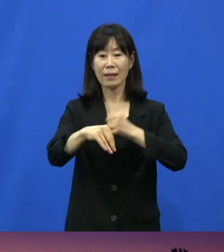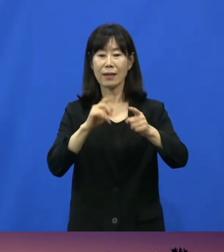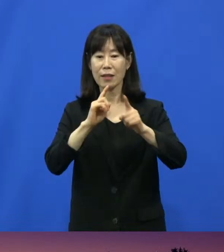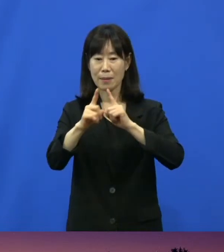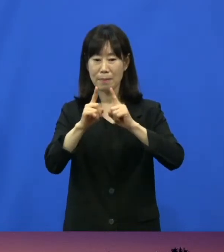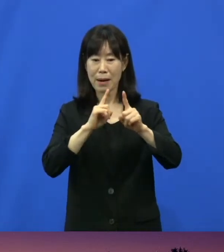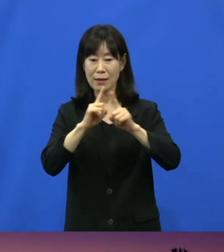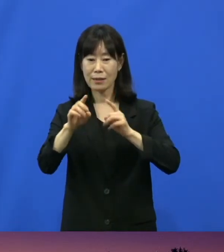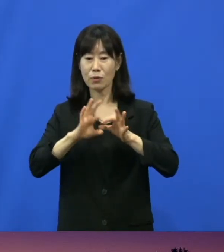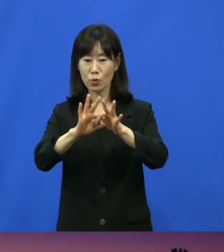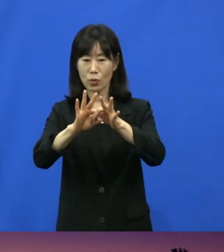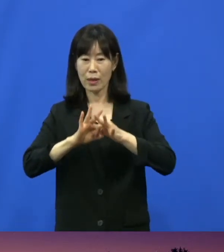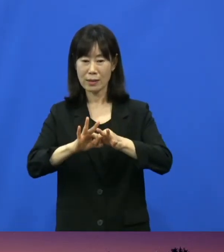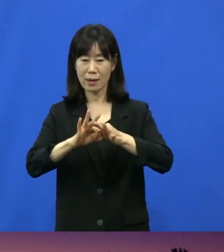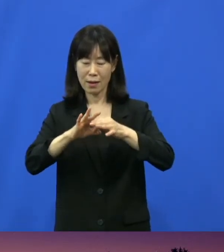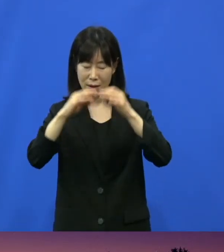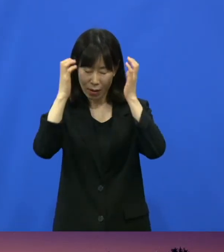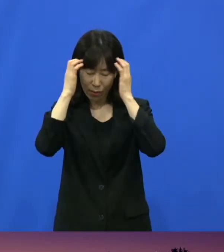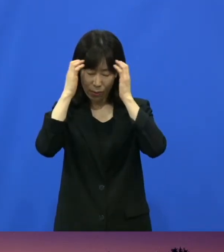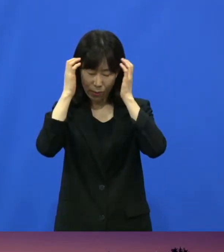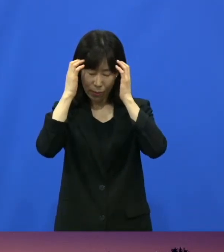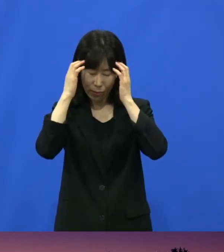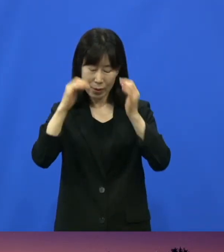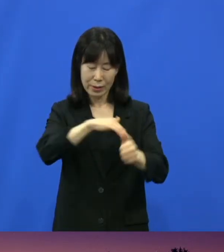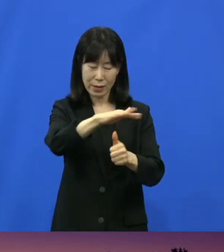현실을 이겨내는 능력이 말씀 안에 있는 거예요.